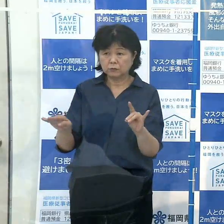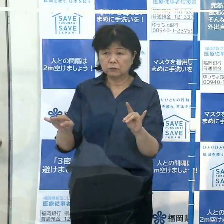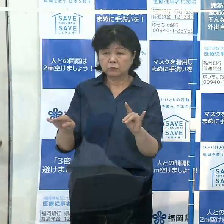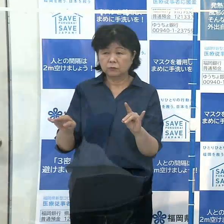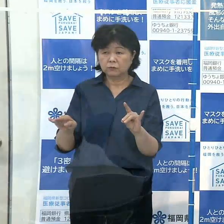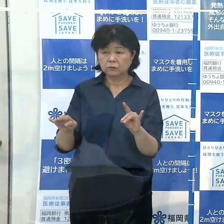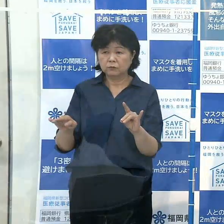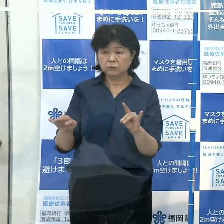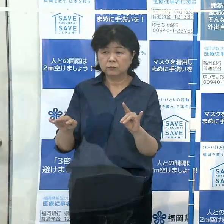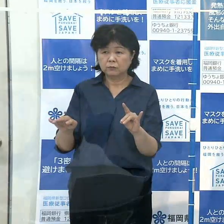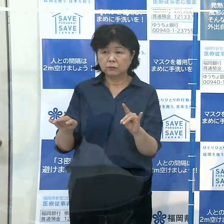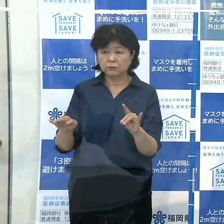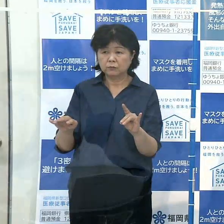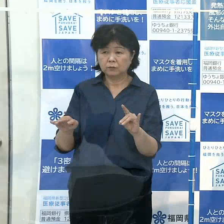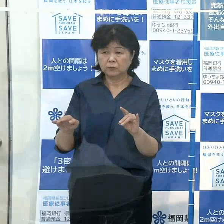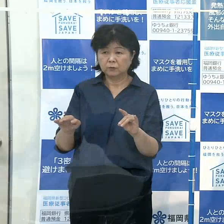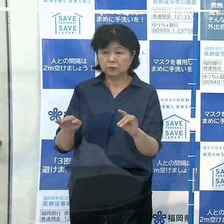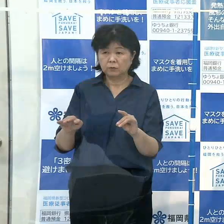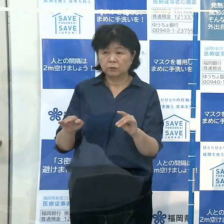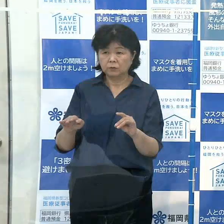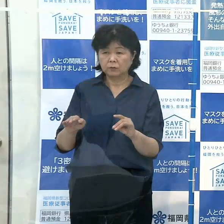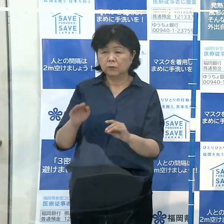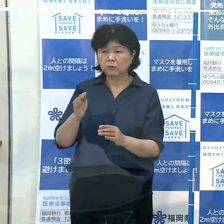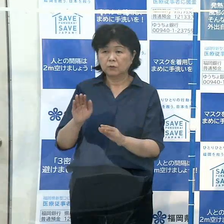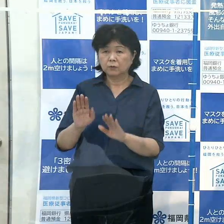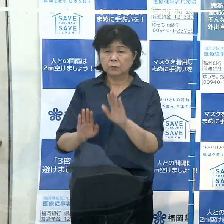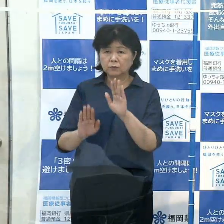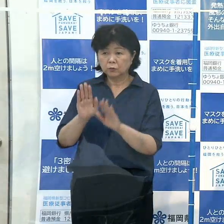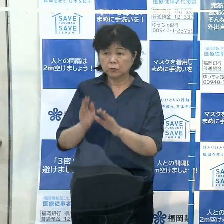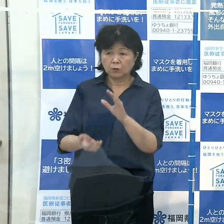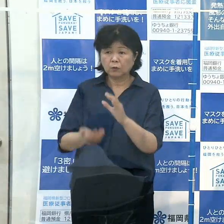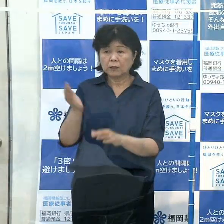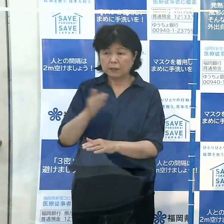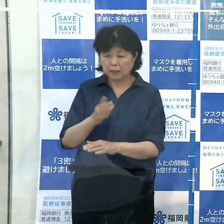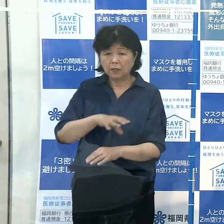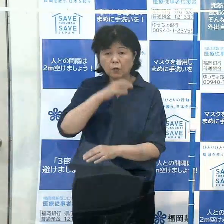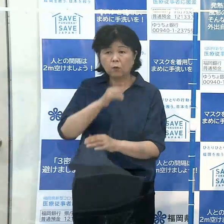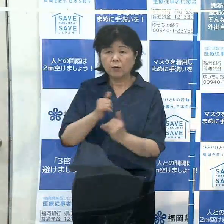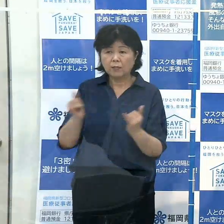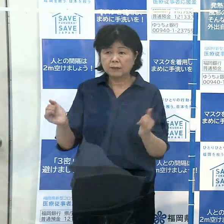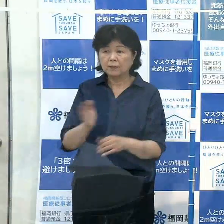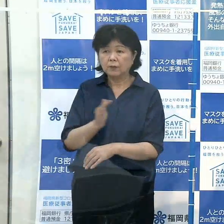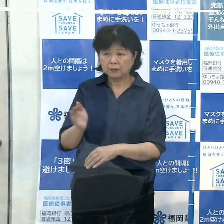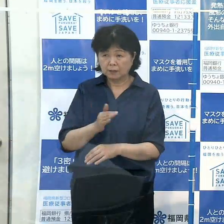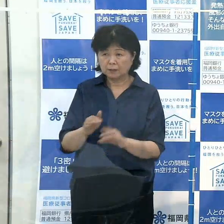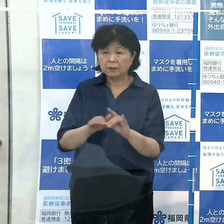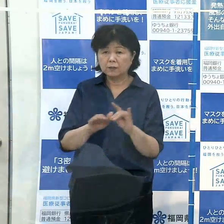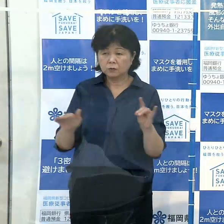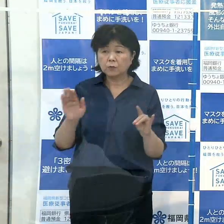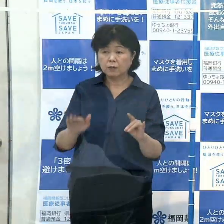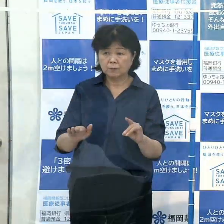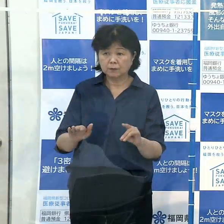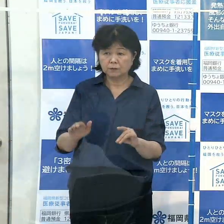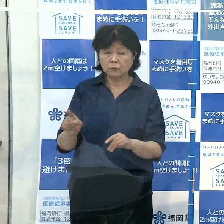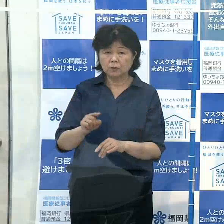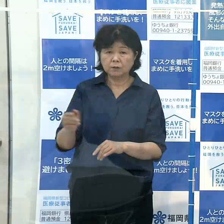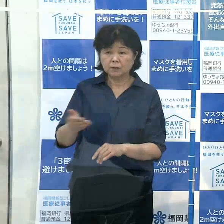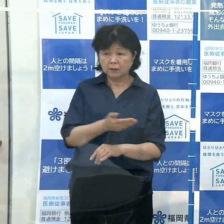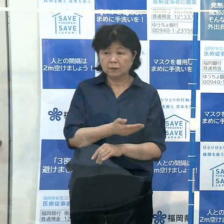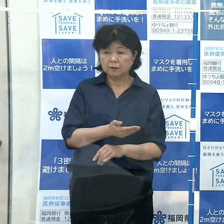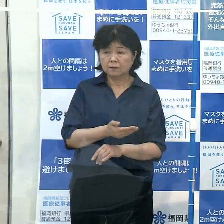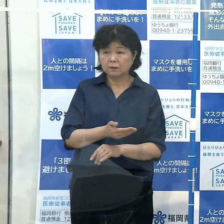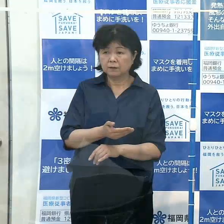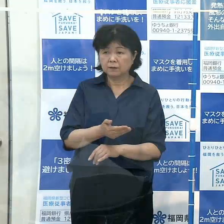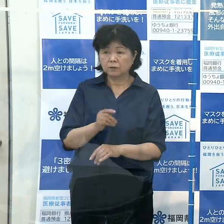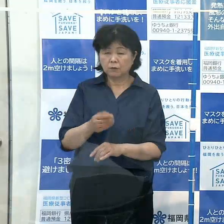基準ですね、あの症状、無症状でかつ高齢者になってない方っていうのを基準と 基本は そういうことですね。 それ